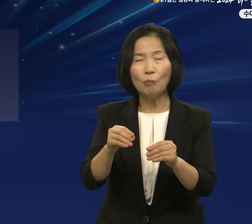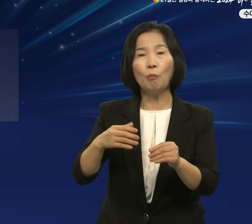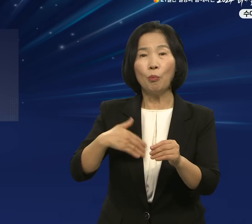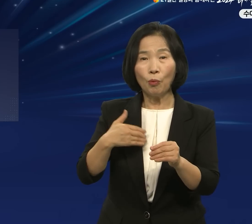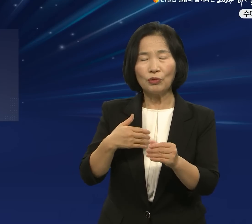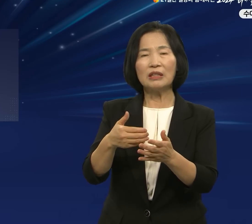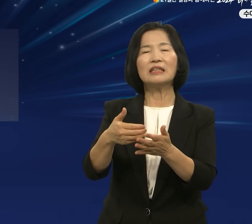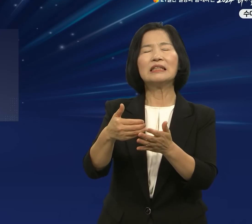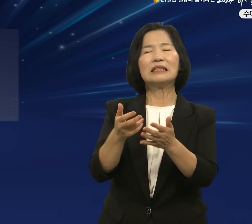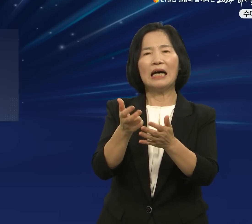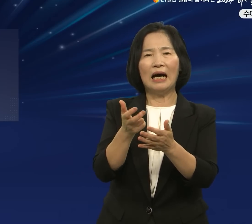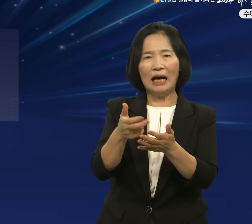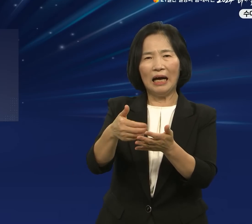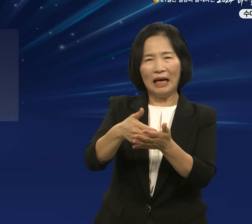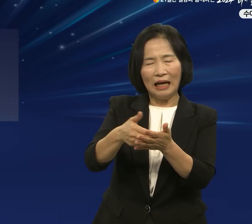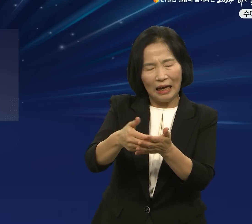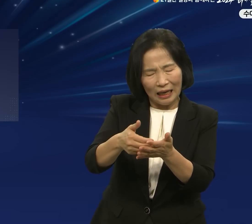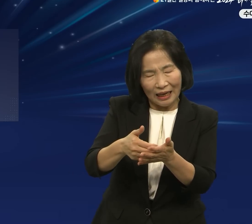타고